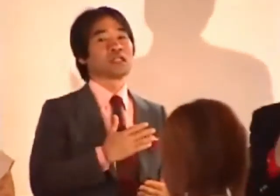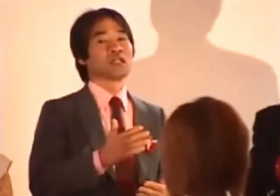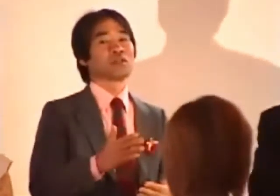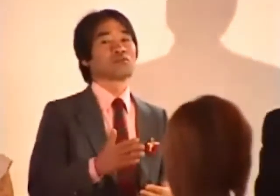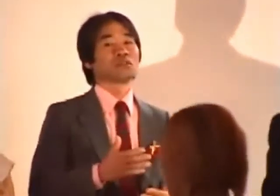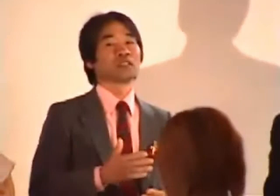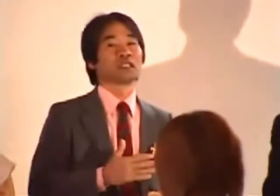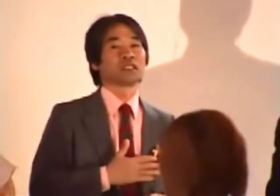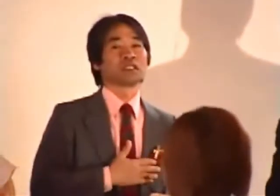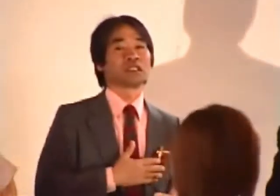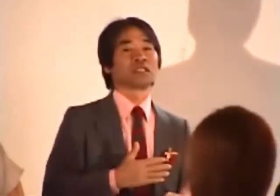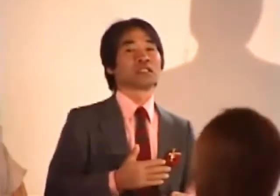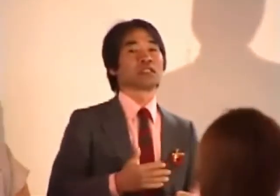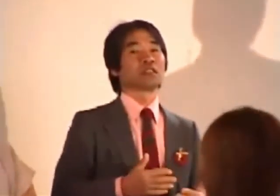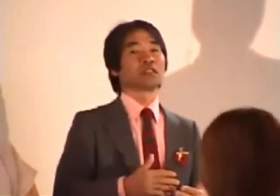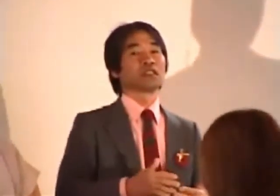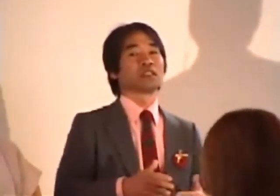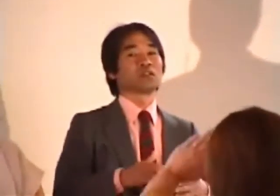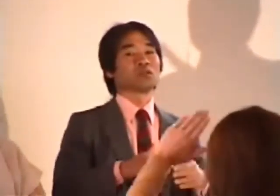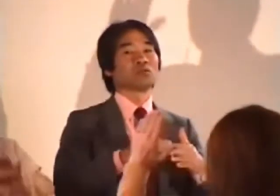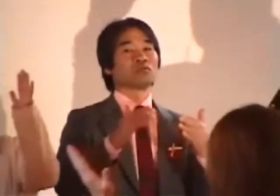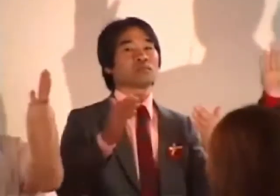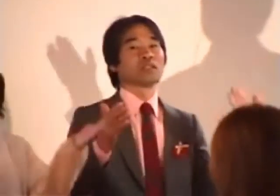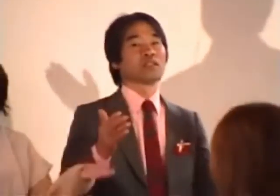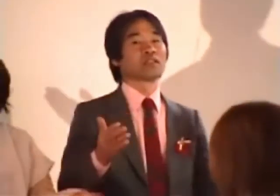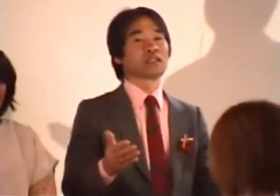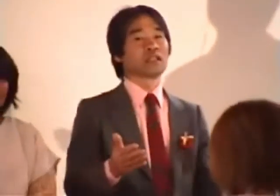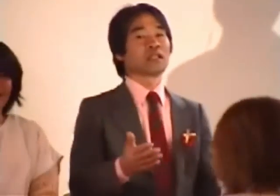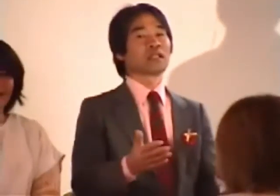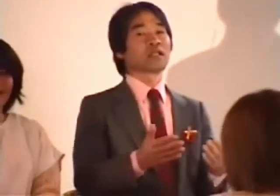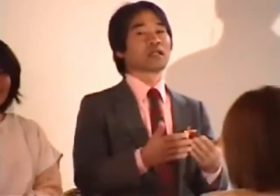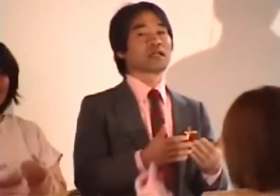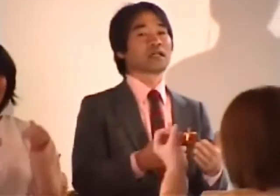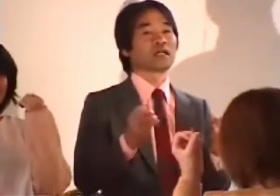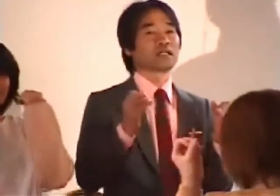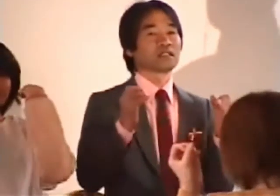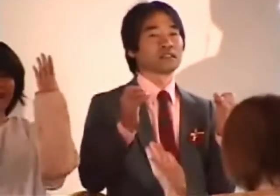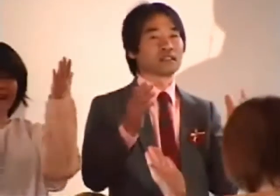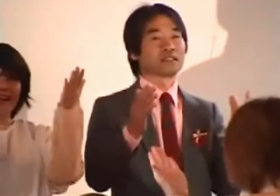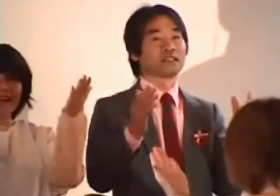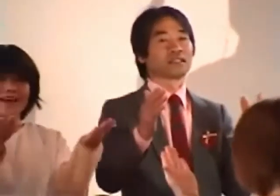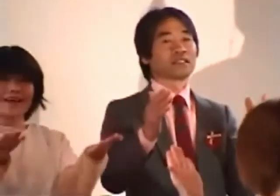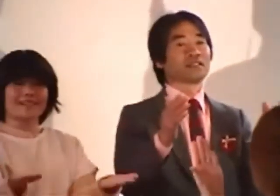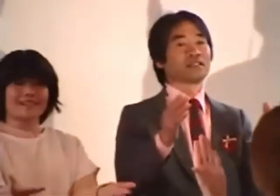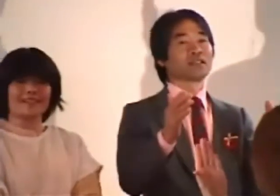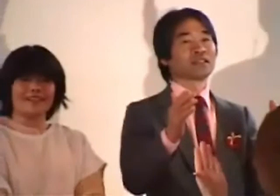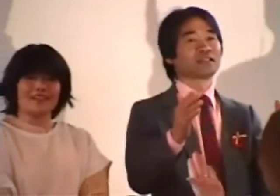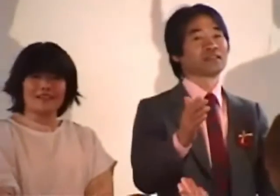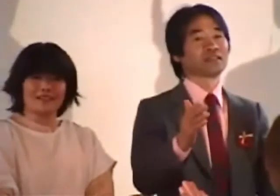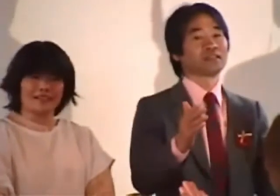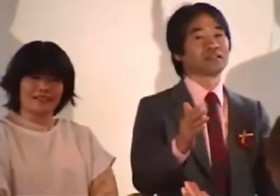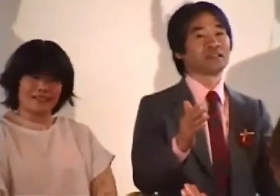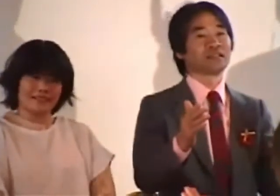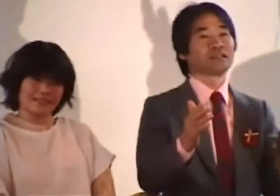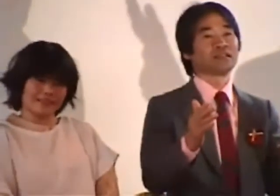るなら全てが新